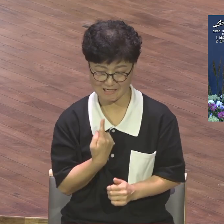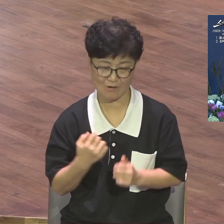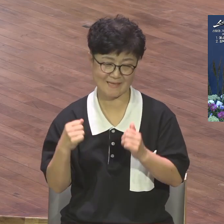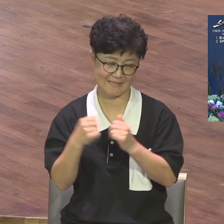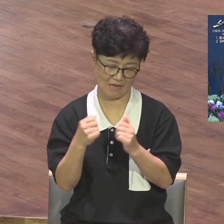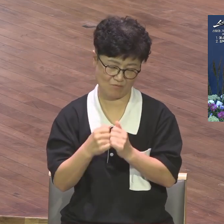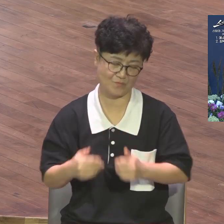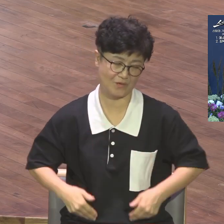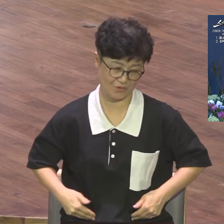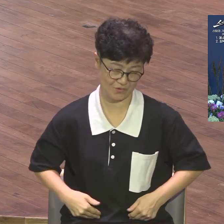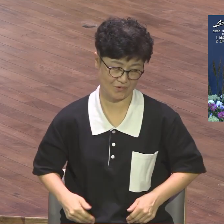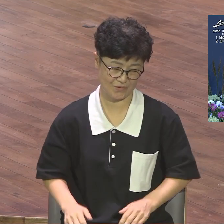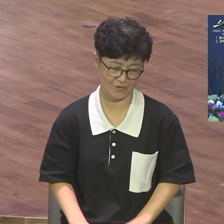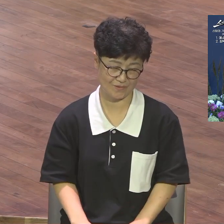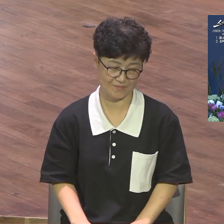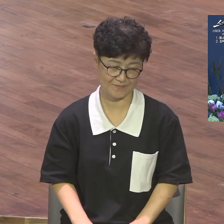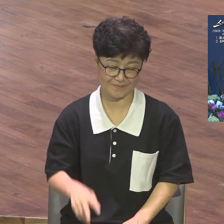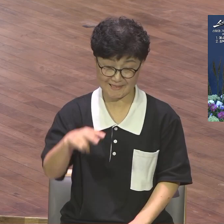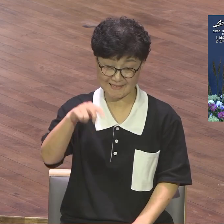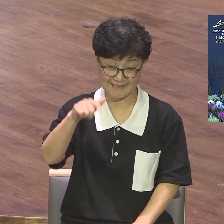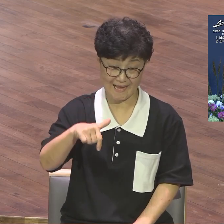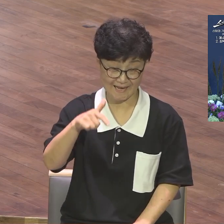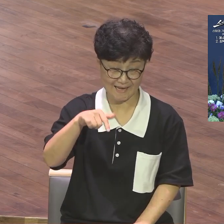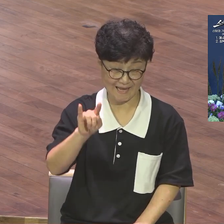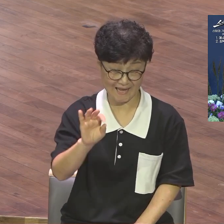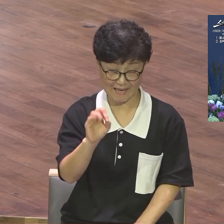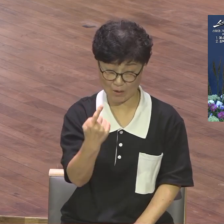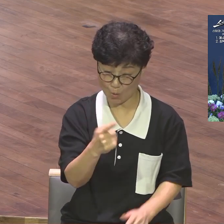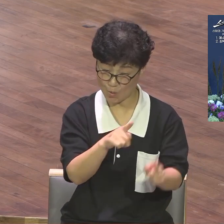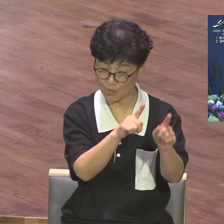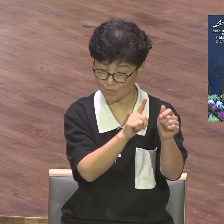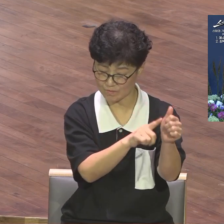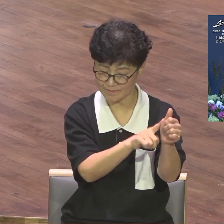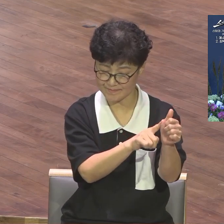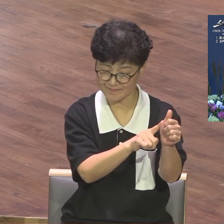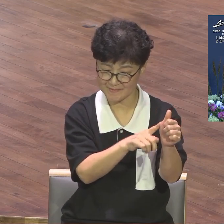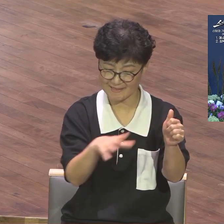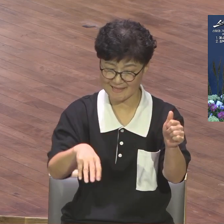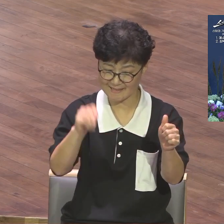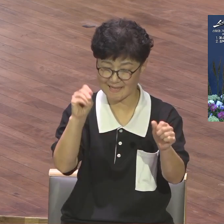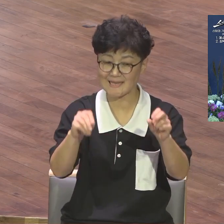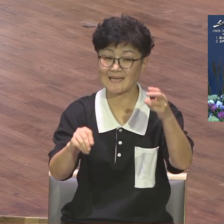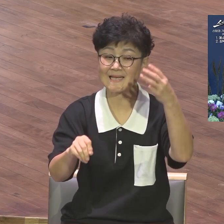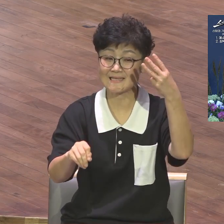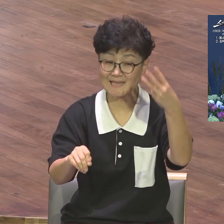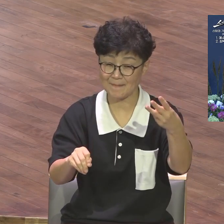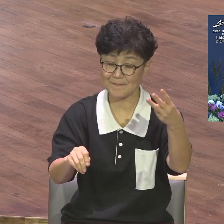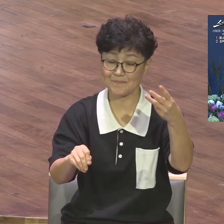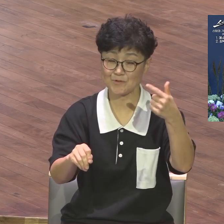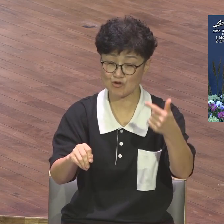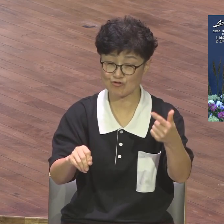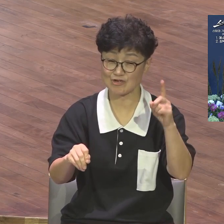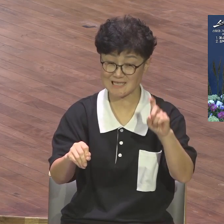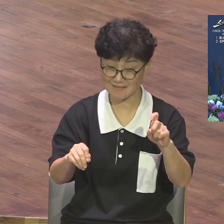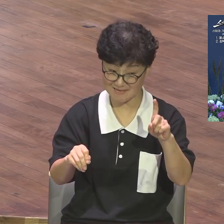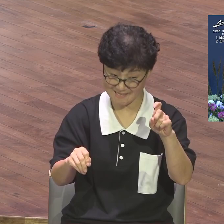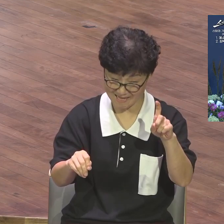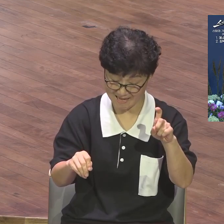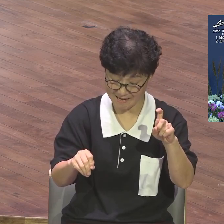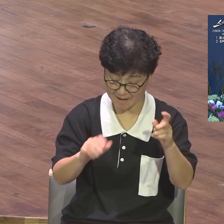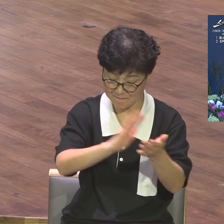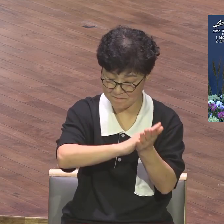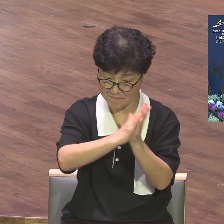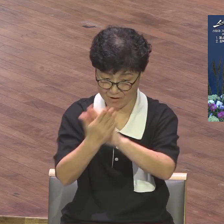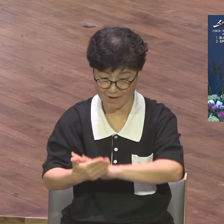것입니다. 삭개오 창세기 3장 6장 11장 인생에서 이제는 사도행전 1장 1절 3절